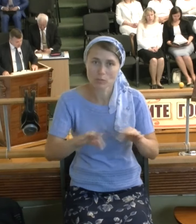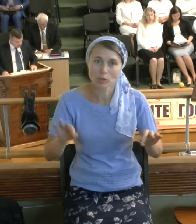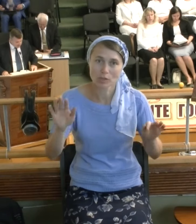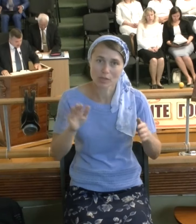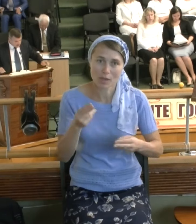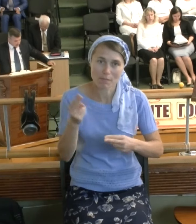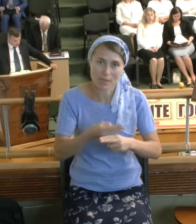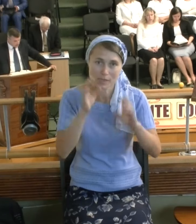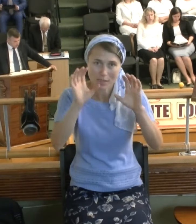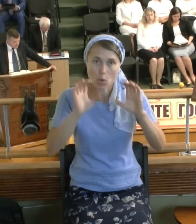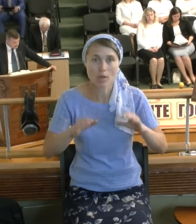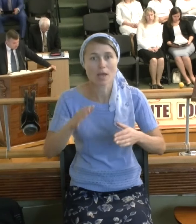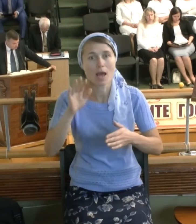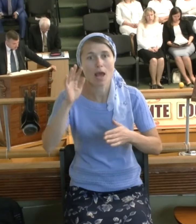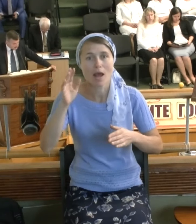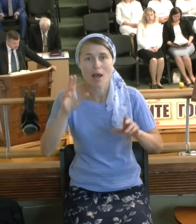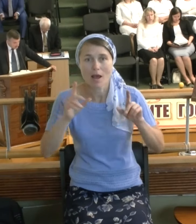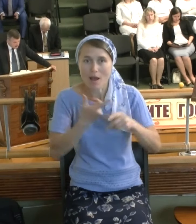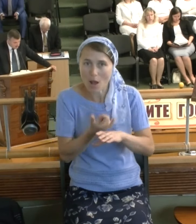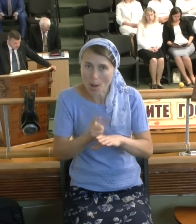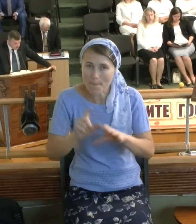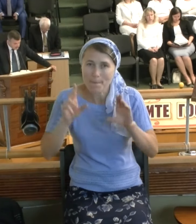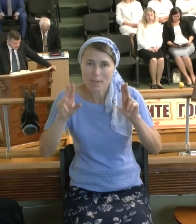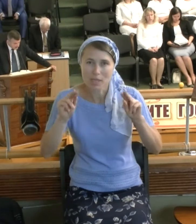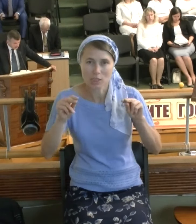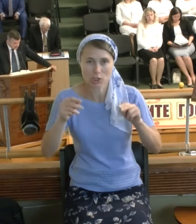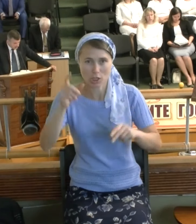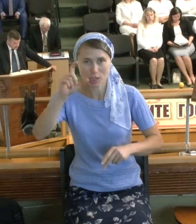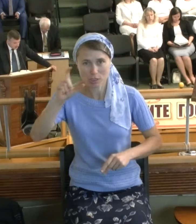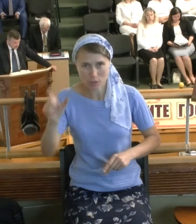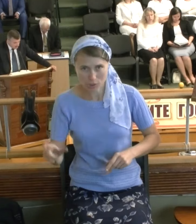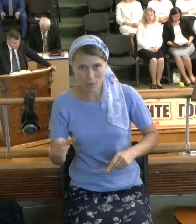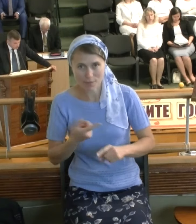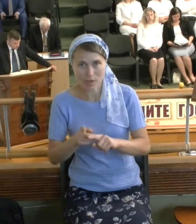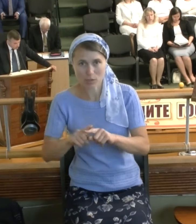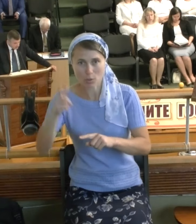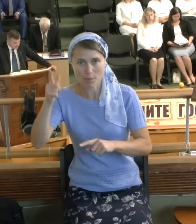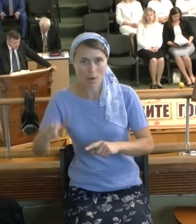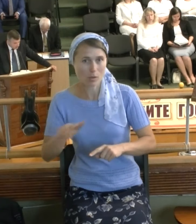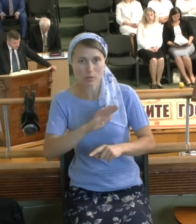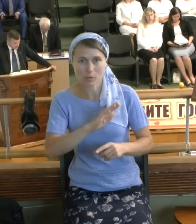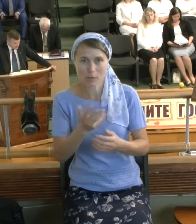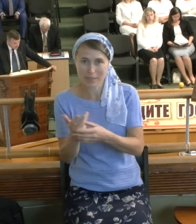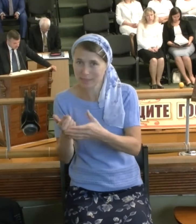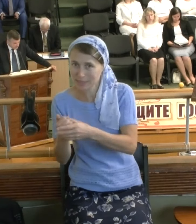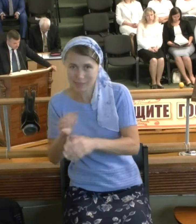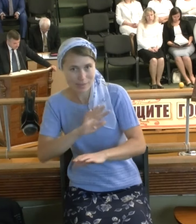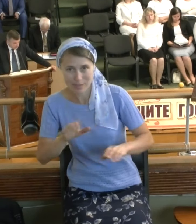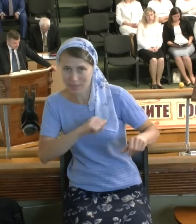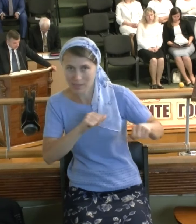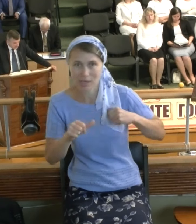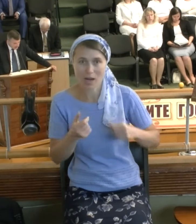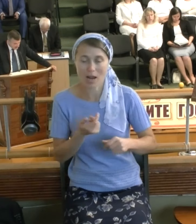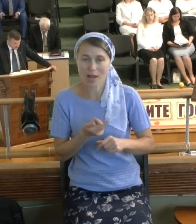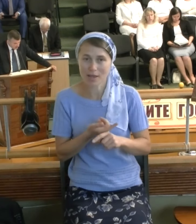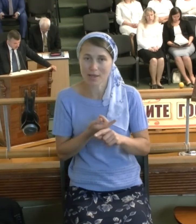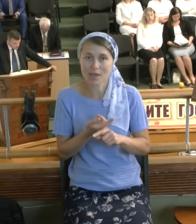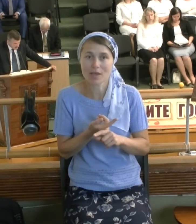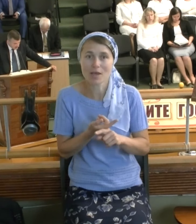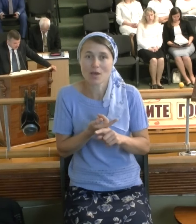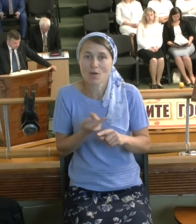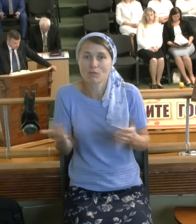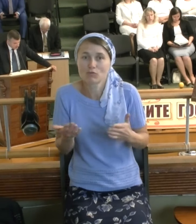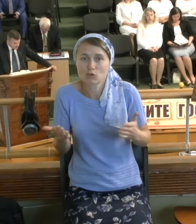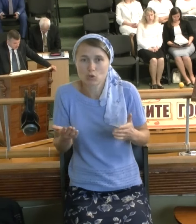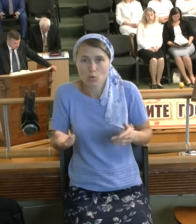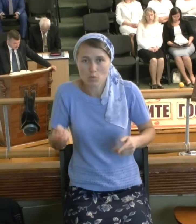Блажен человек, которому Господь не вменит греха, и в чем в духе нет лукавства. Когда я